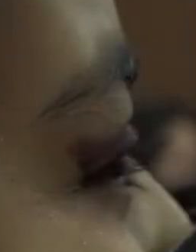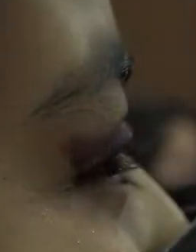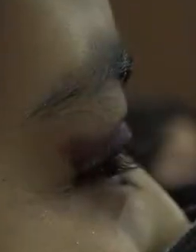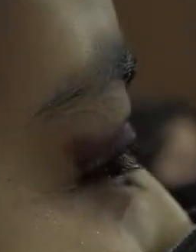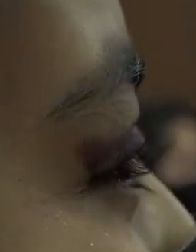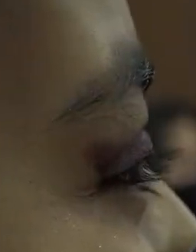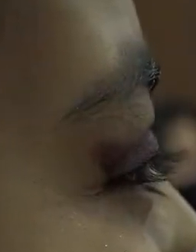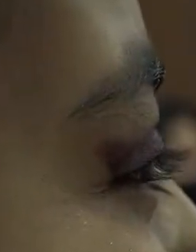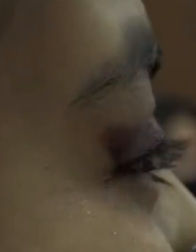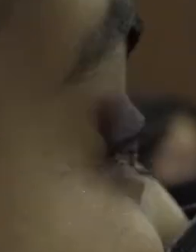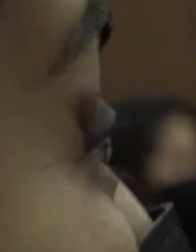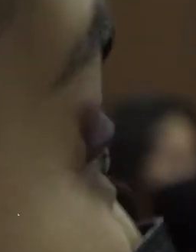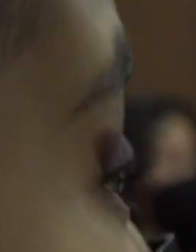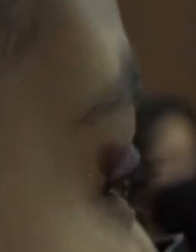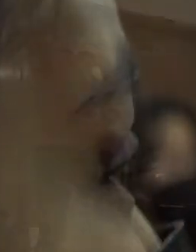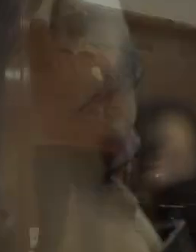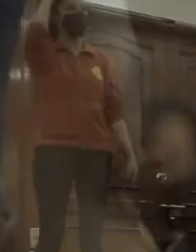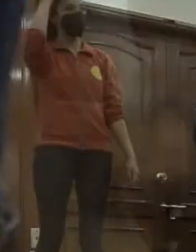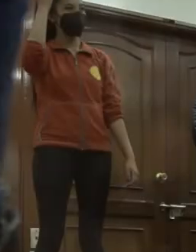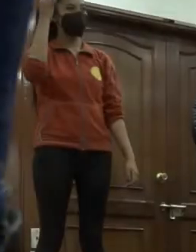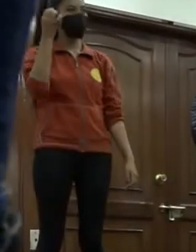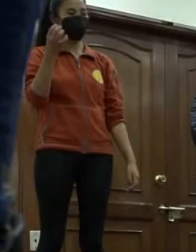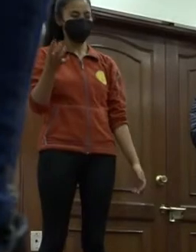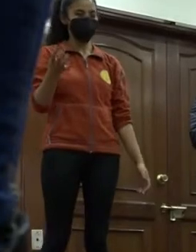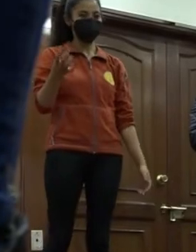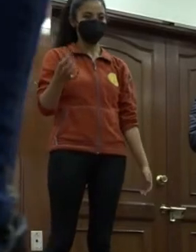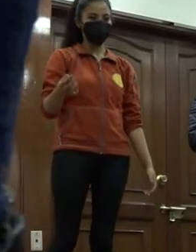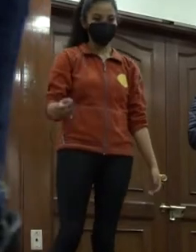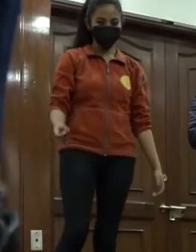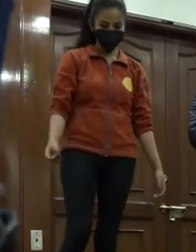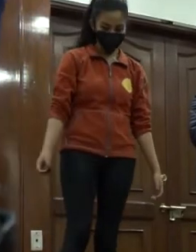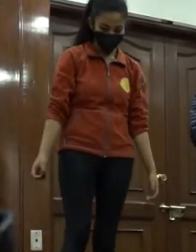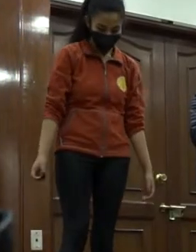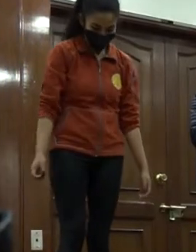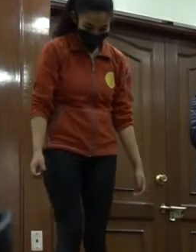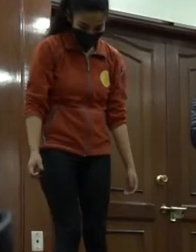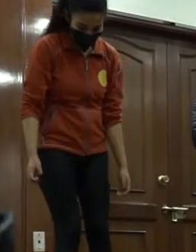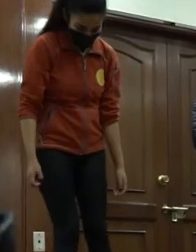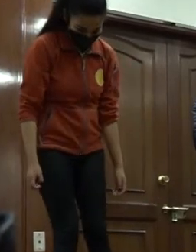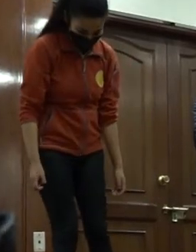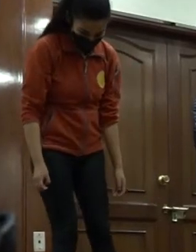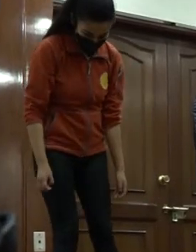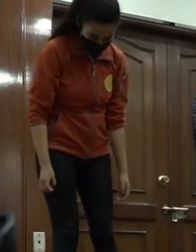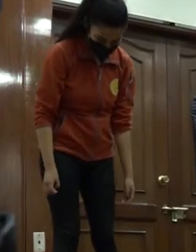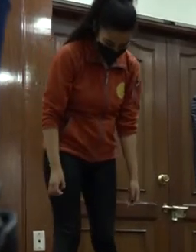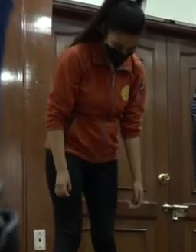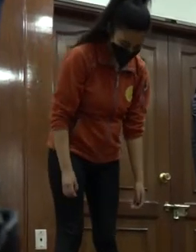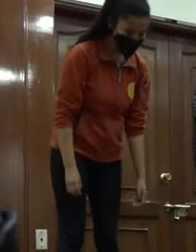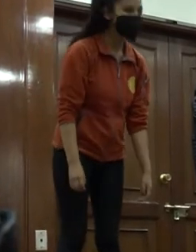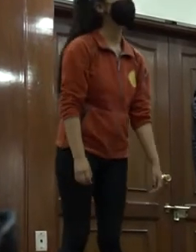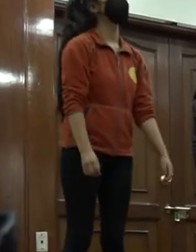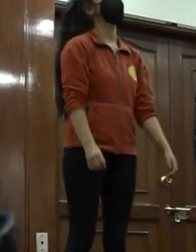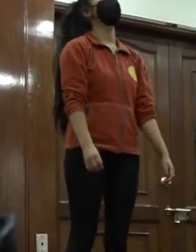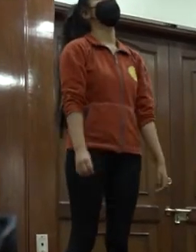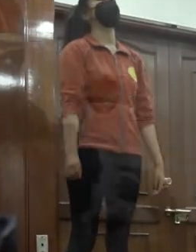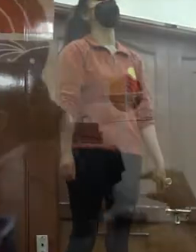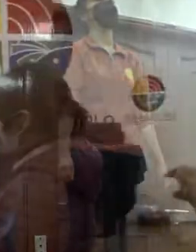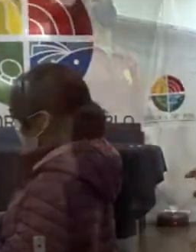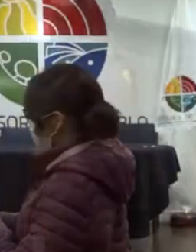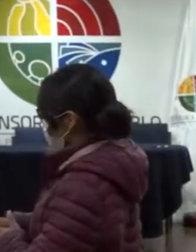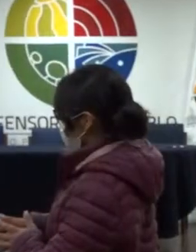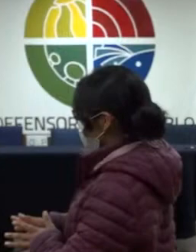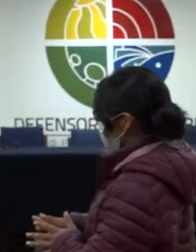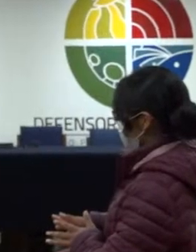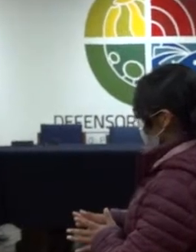Unidad de Promoción y Educación de los Derechos Humanos, intentando acercarnos a los jóvenes desde otras angularidades, desde el arte escénico en